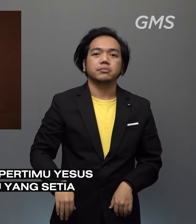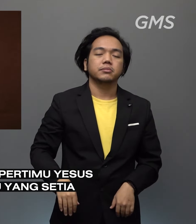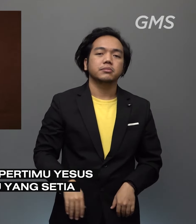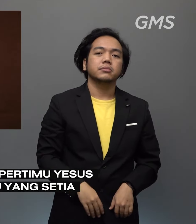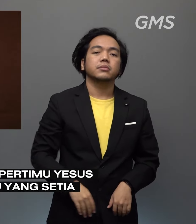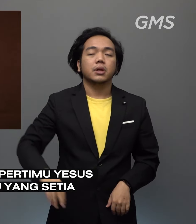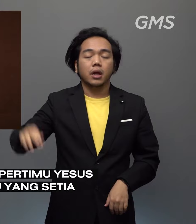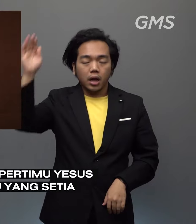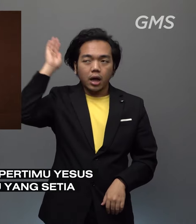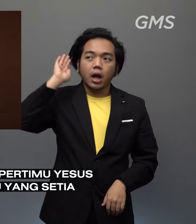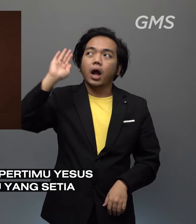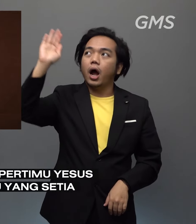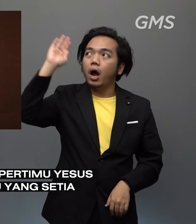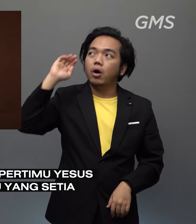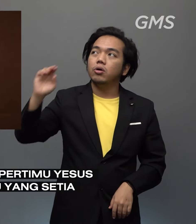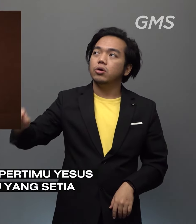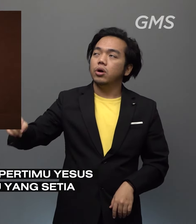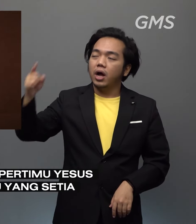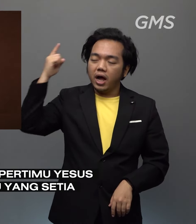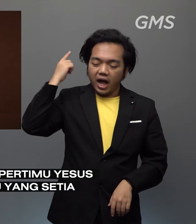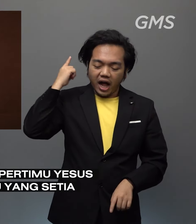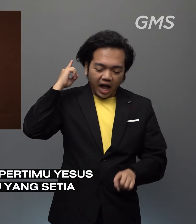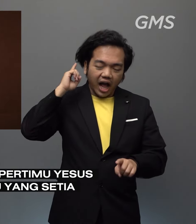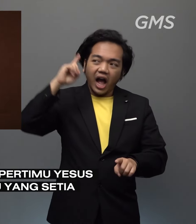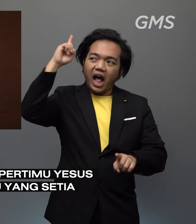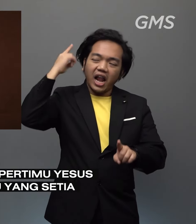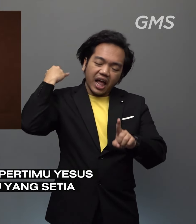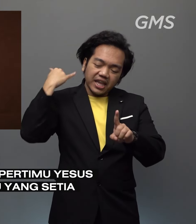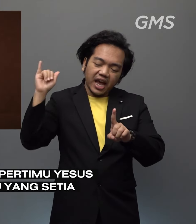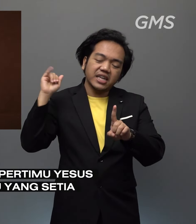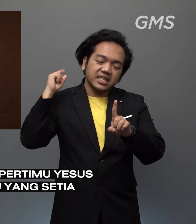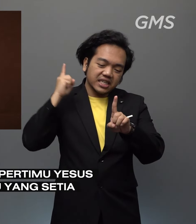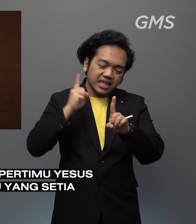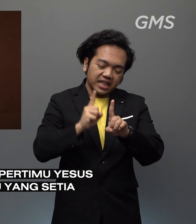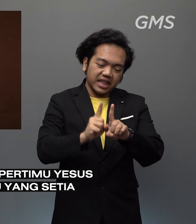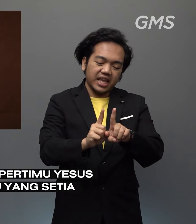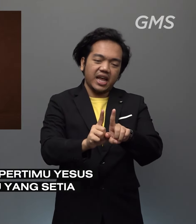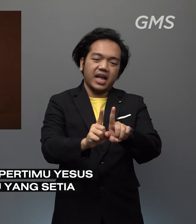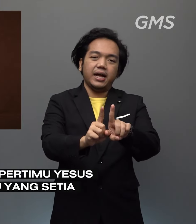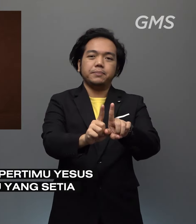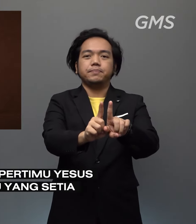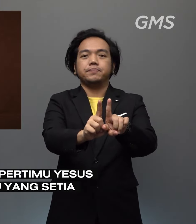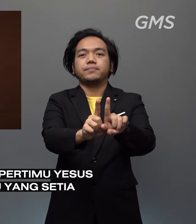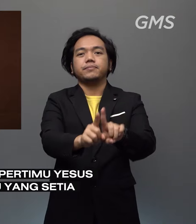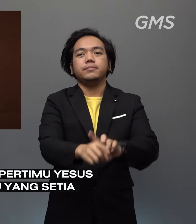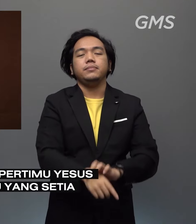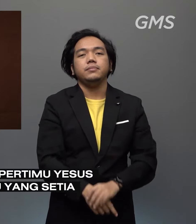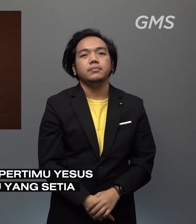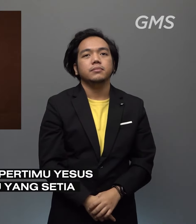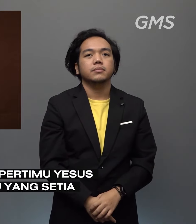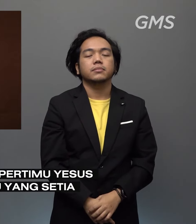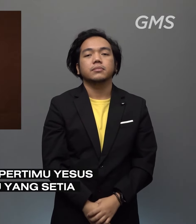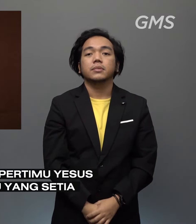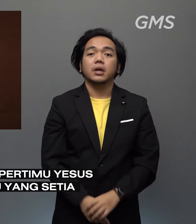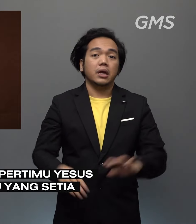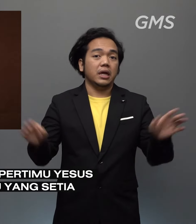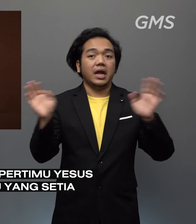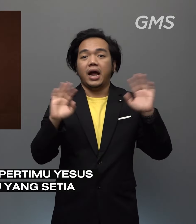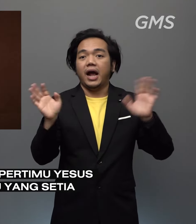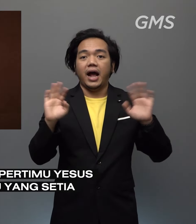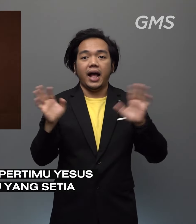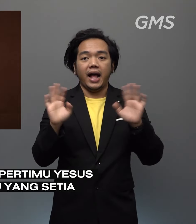Yesus. Kau Allahku yang setia. Sekali lagi katakan,